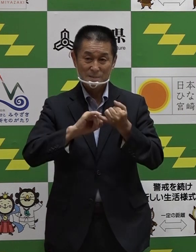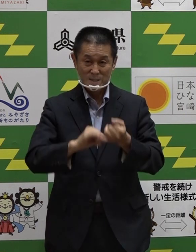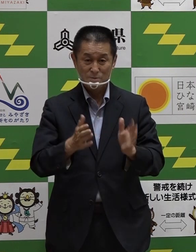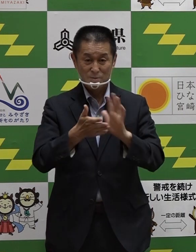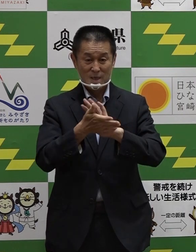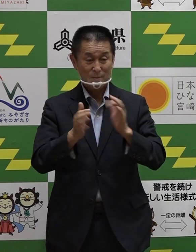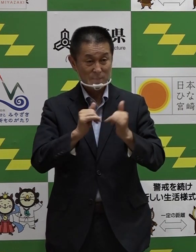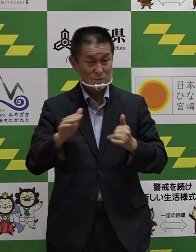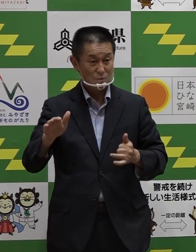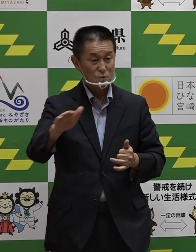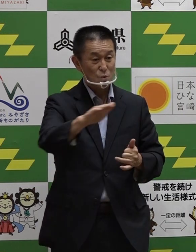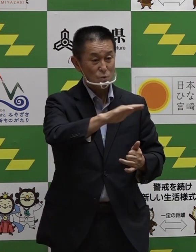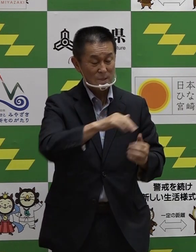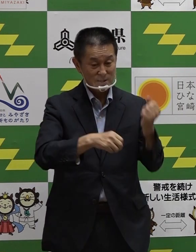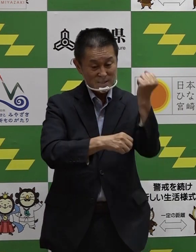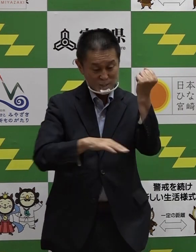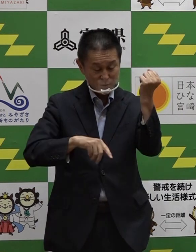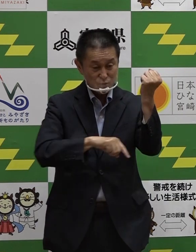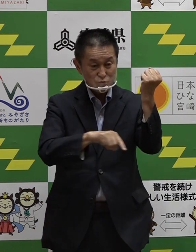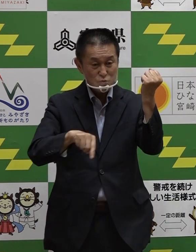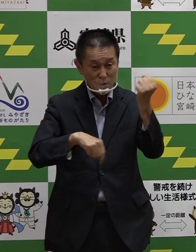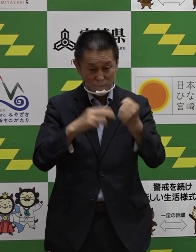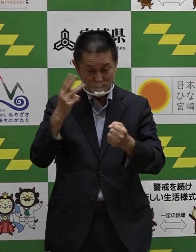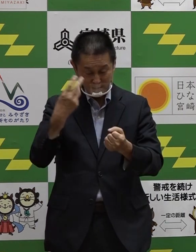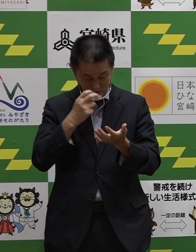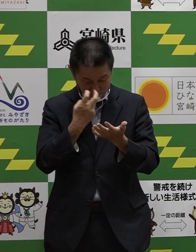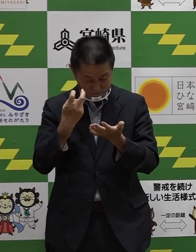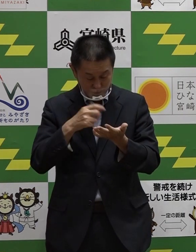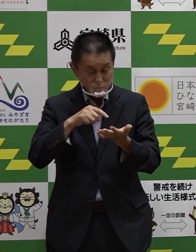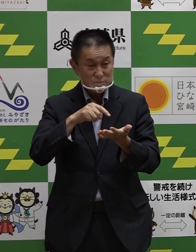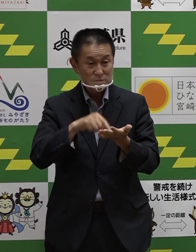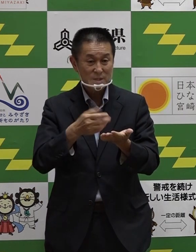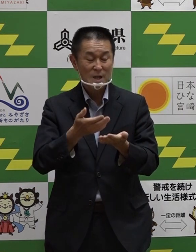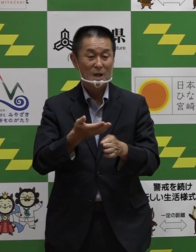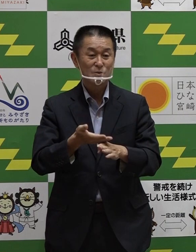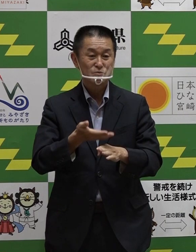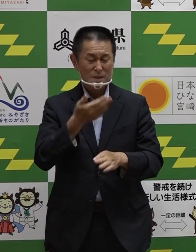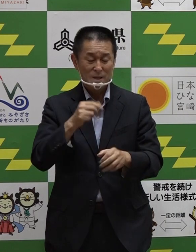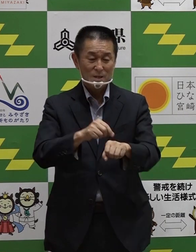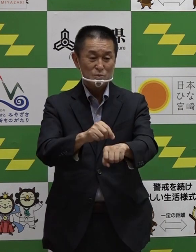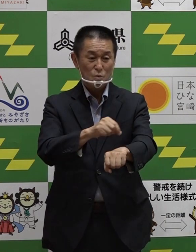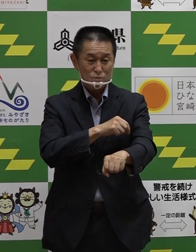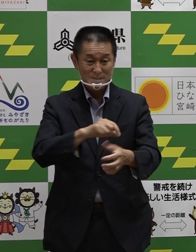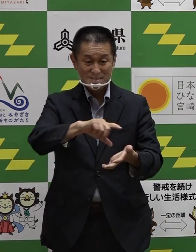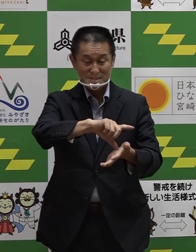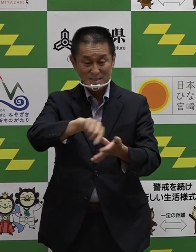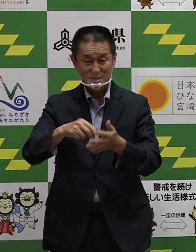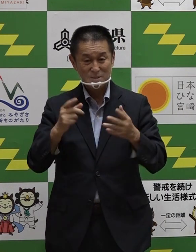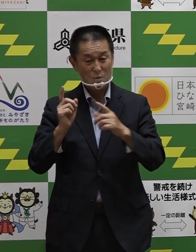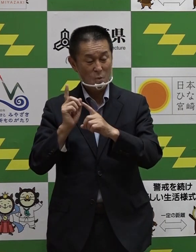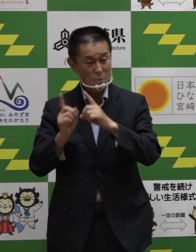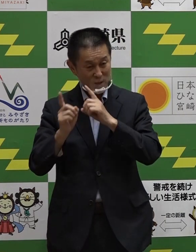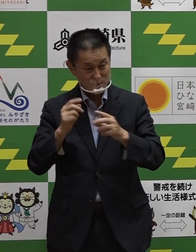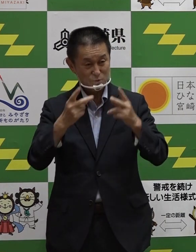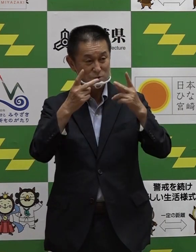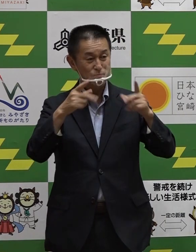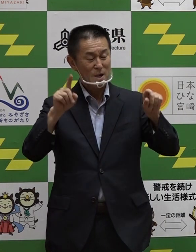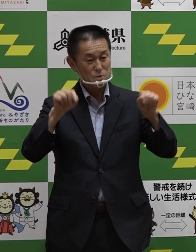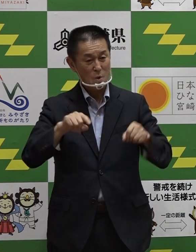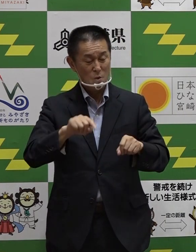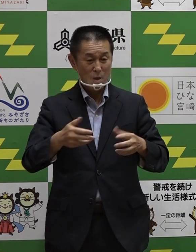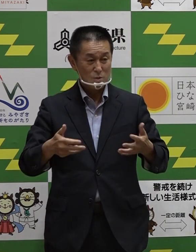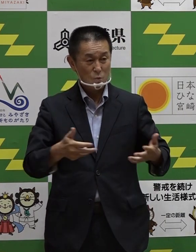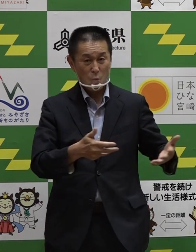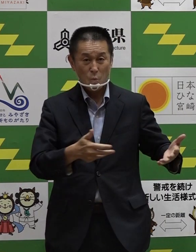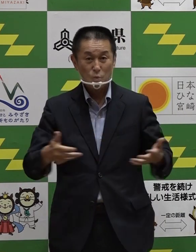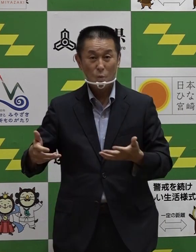皆さんにはこの基準を参照いただいて、特に地域のお祭りとかイベントをですね、どうしようかと迷